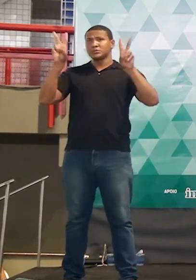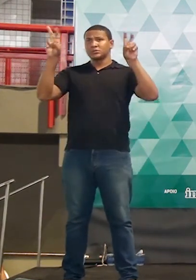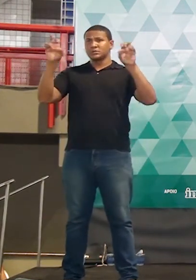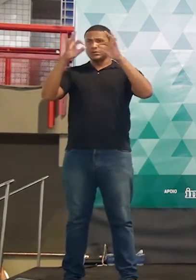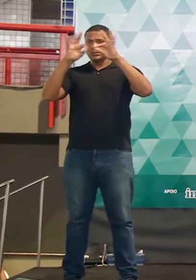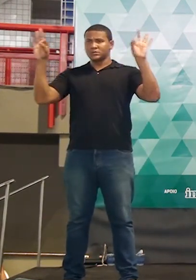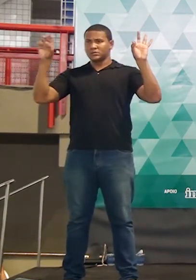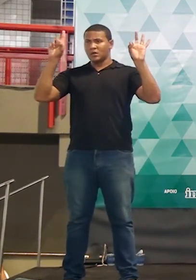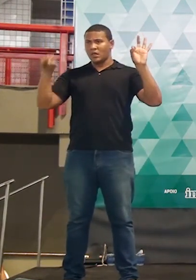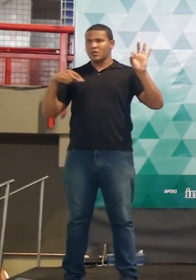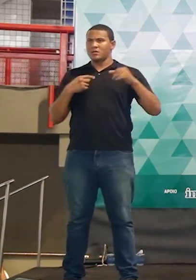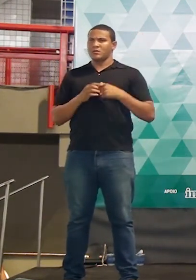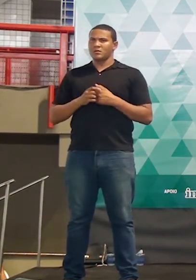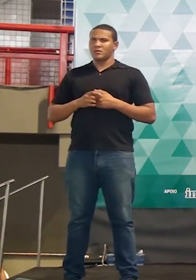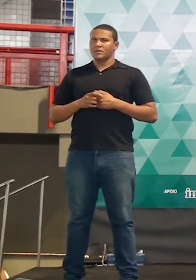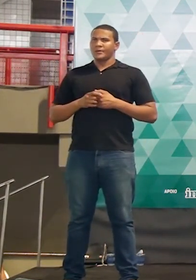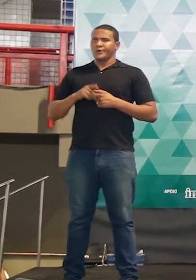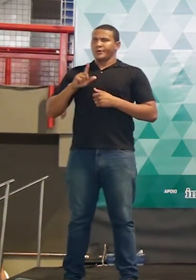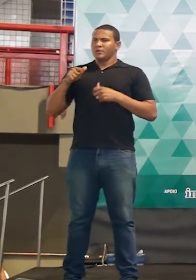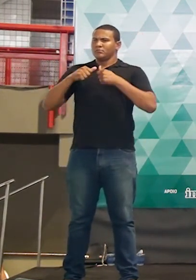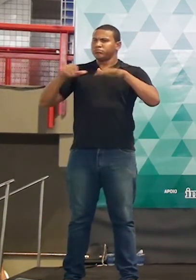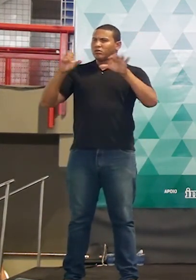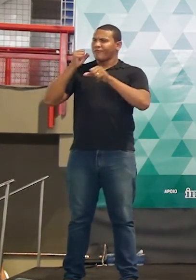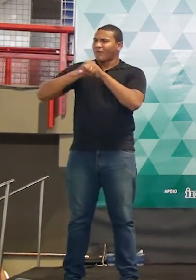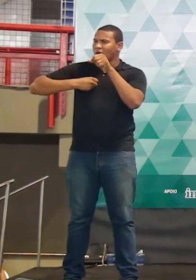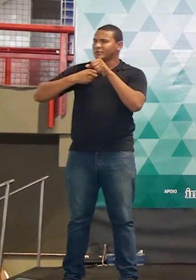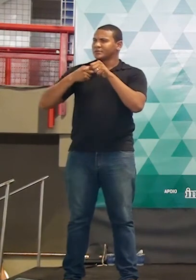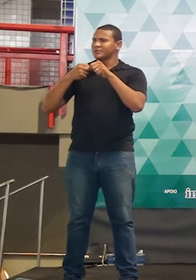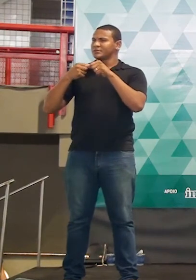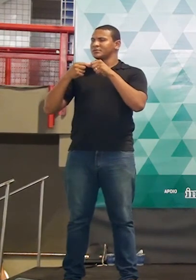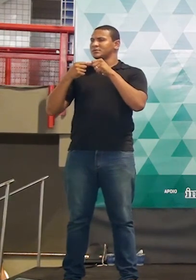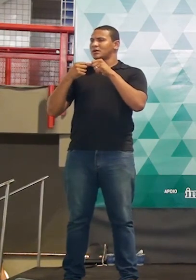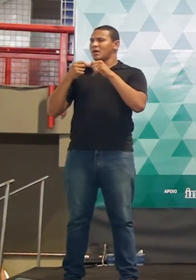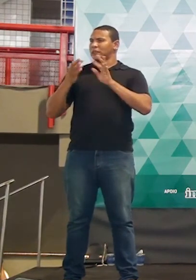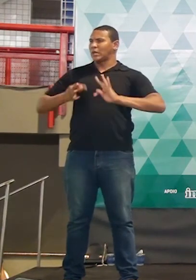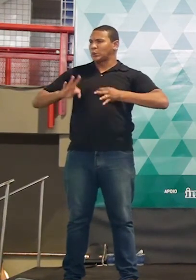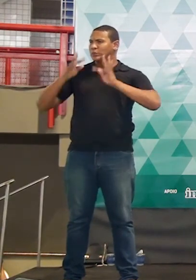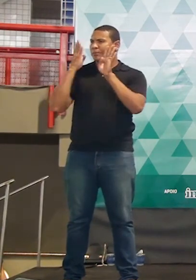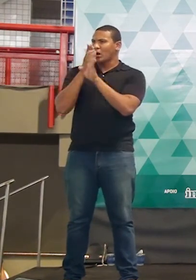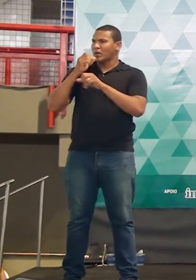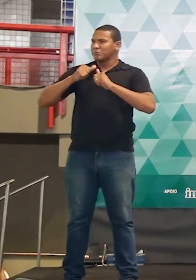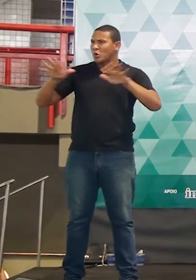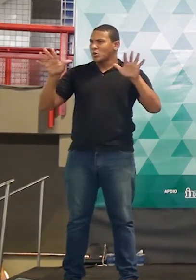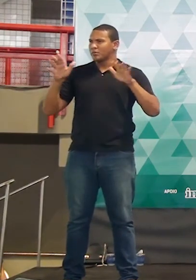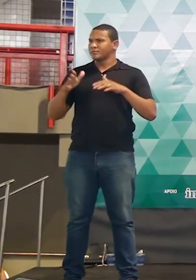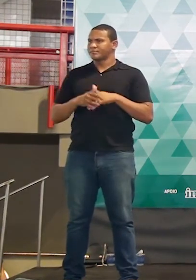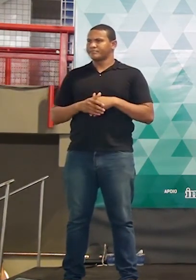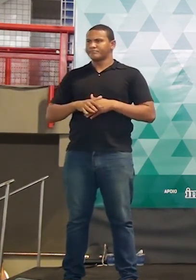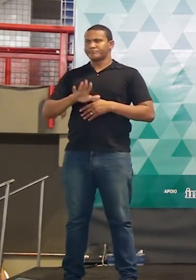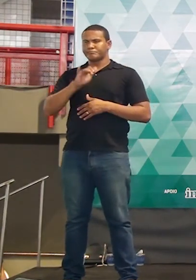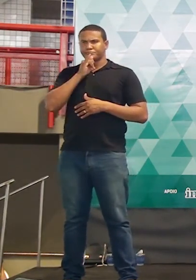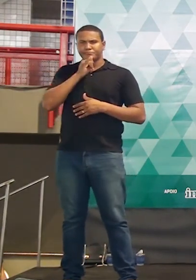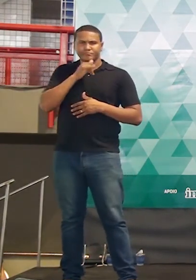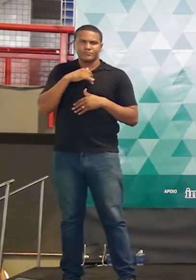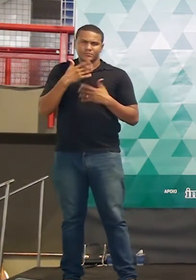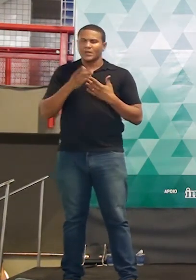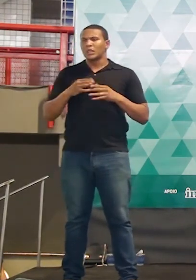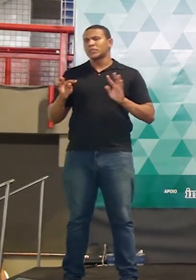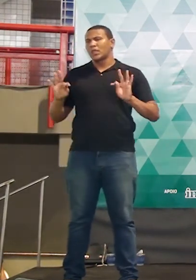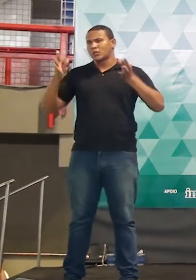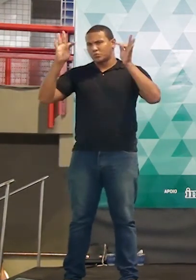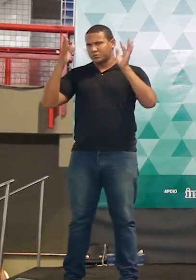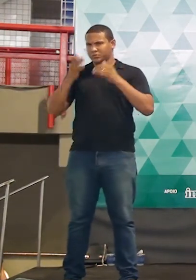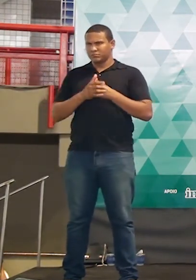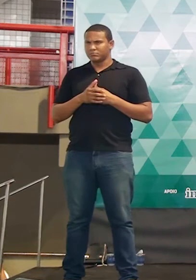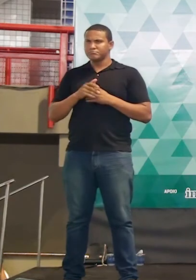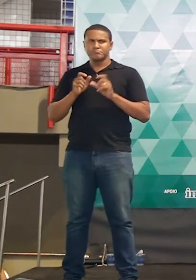sobre os efeitos das notícias falsas na era da tecnologia, você pega a palavra tecnologia,